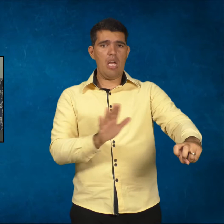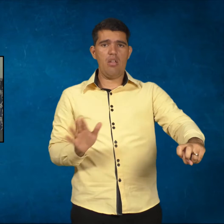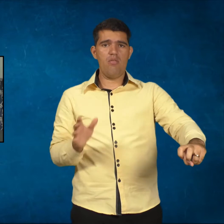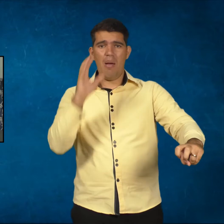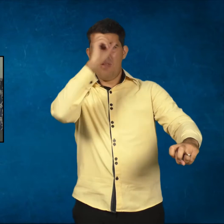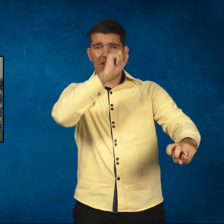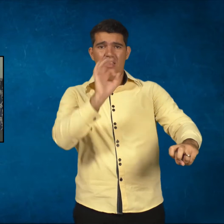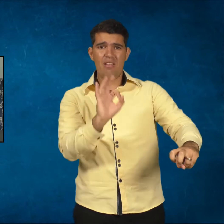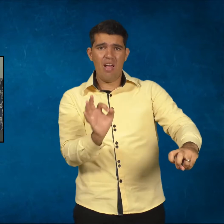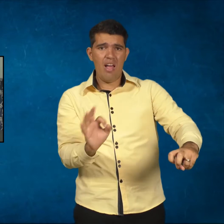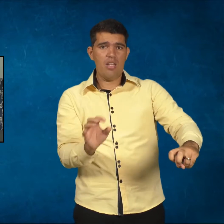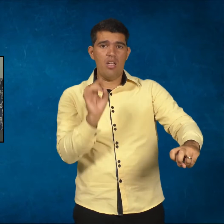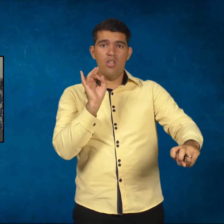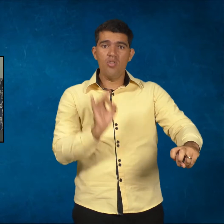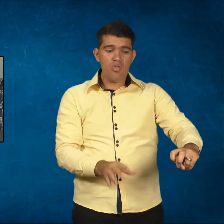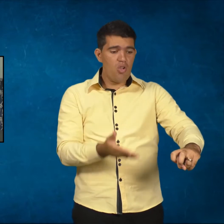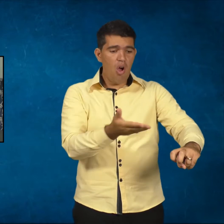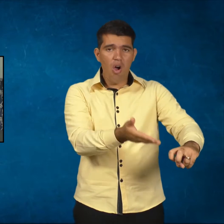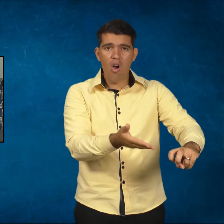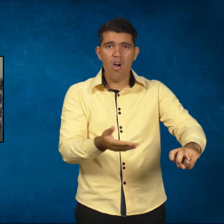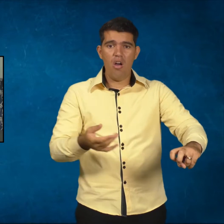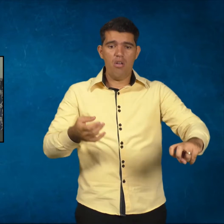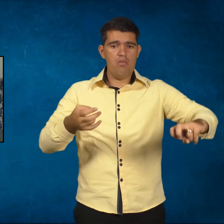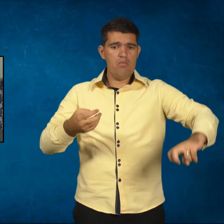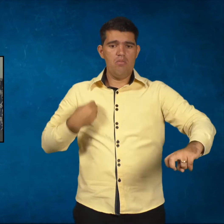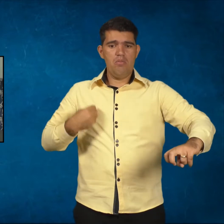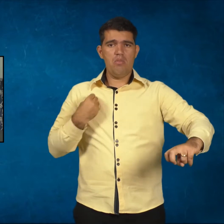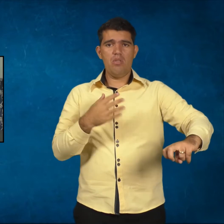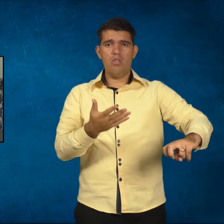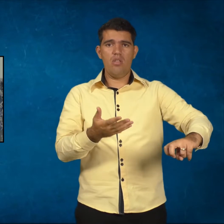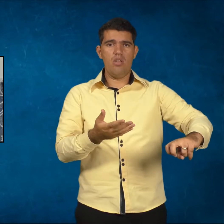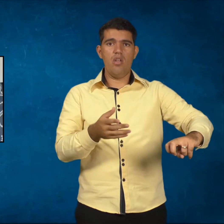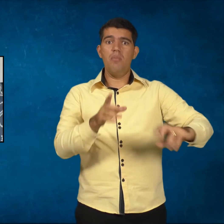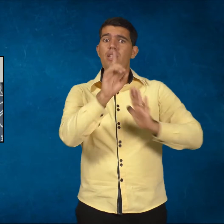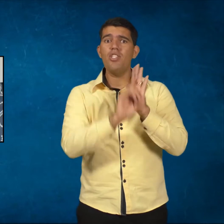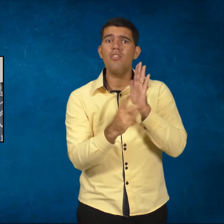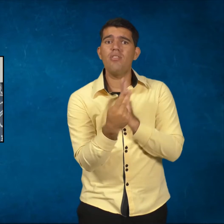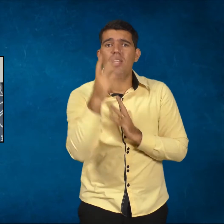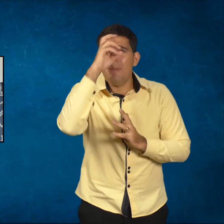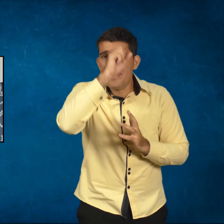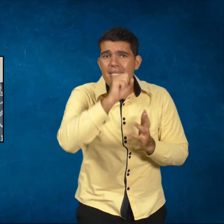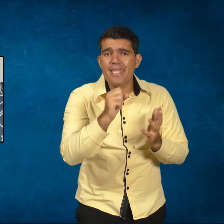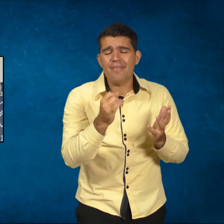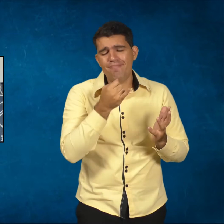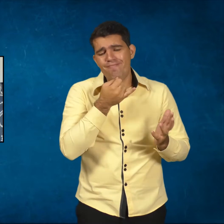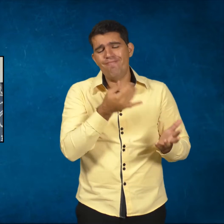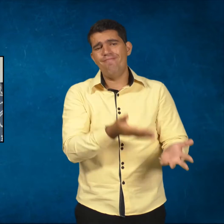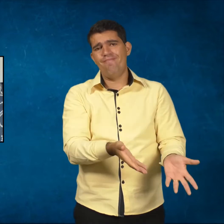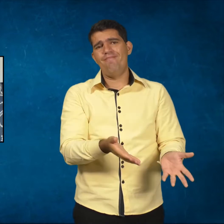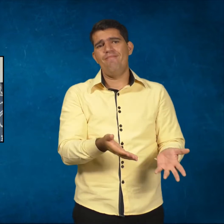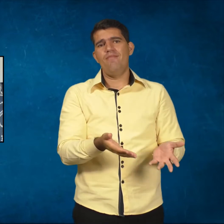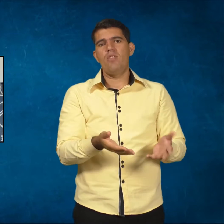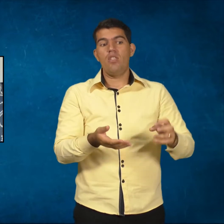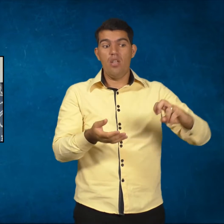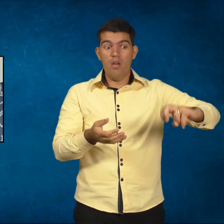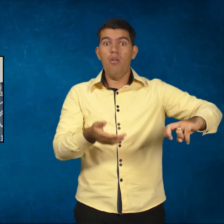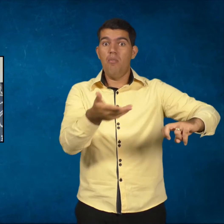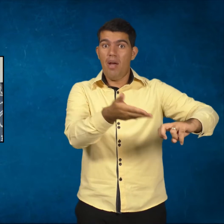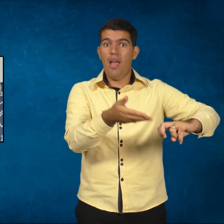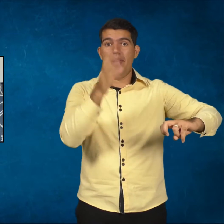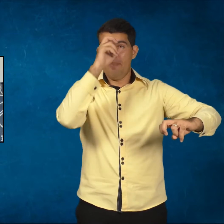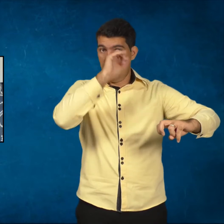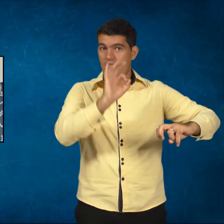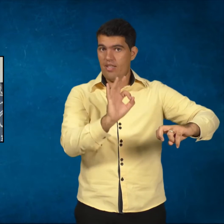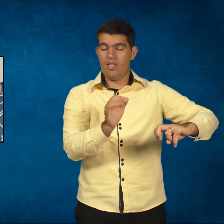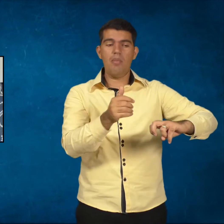espaço, a cadeira, o lugar físico, mas ele não está aprendendo, Sim. que é um direito, está sendo uma possibilidade, não para ele, mas para aqueles que